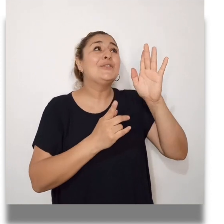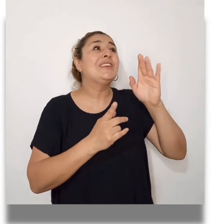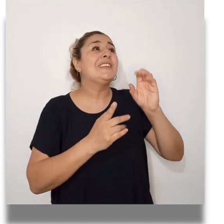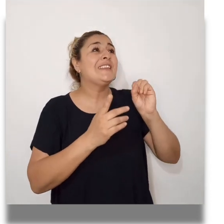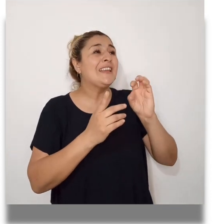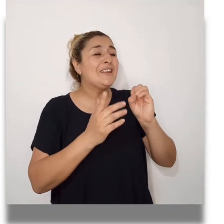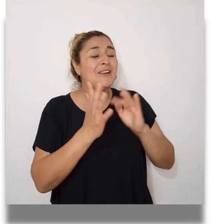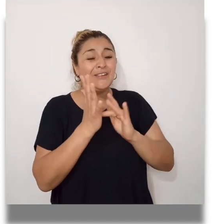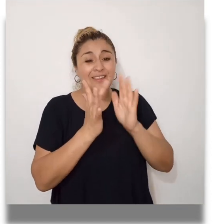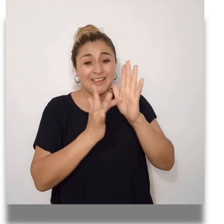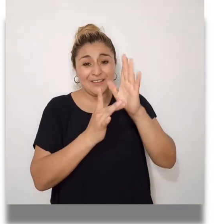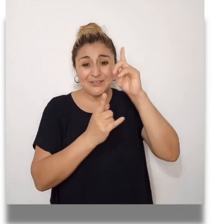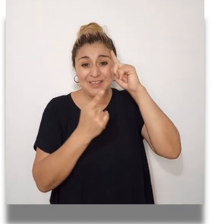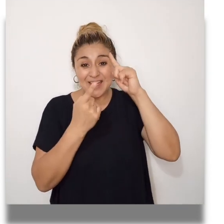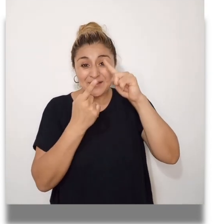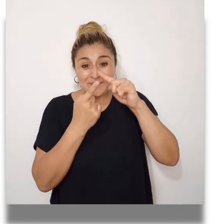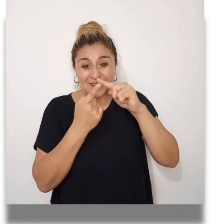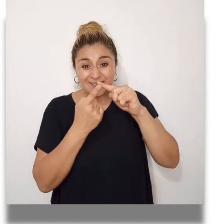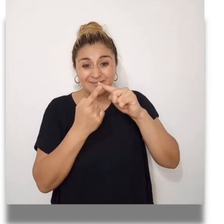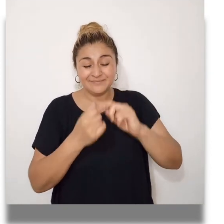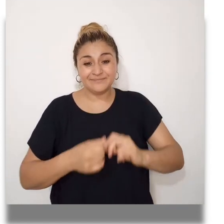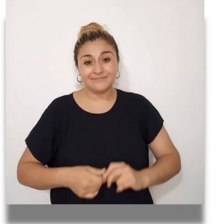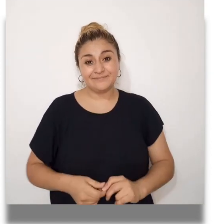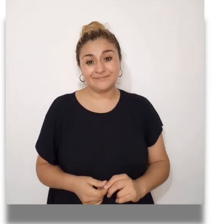de Jesucristo. Amen.